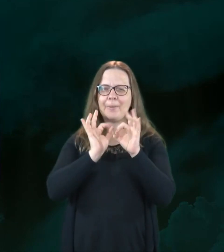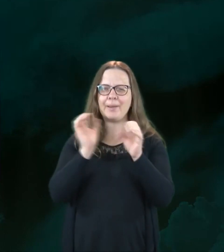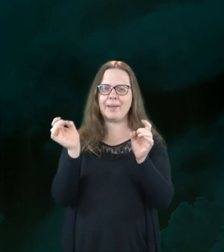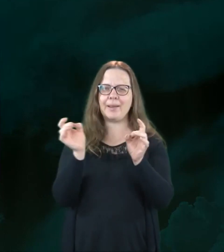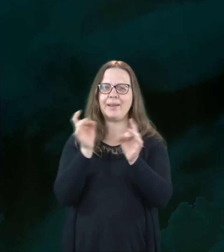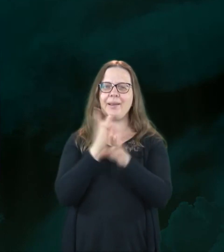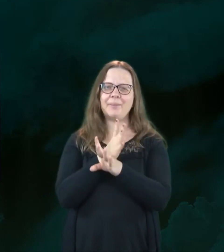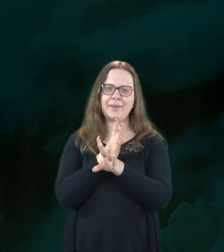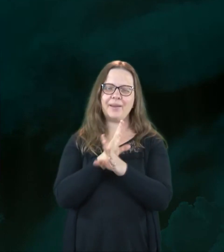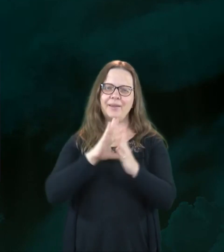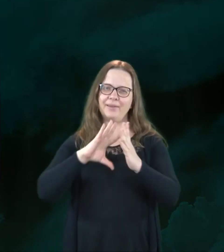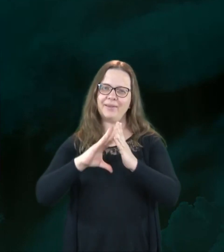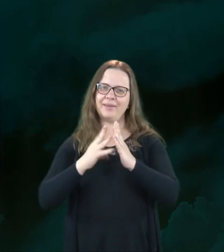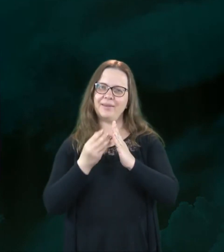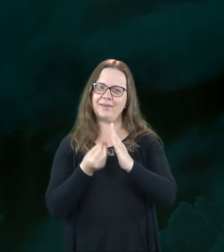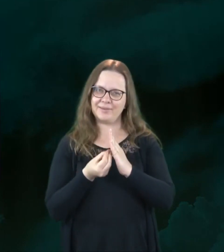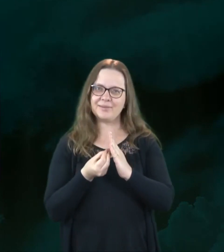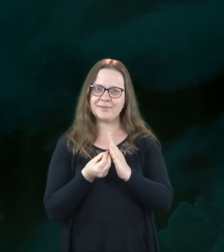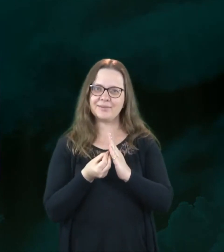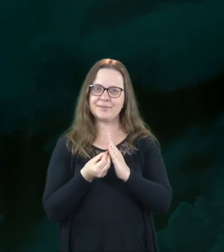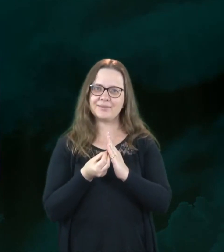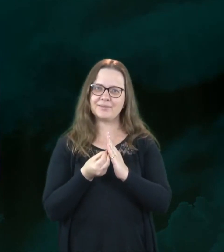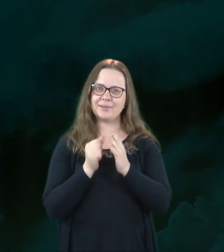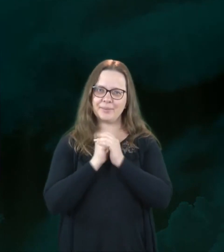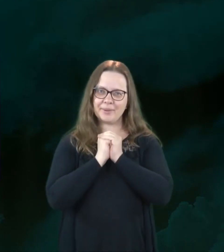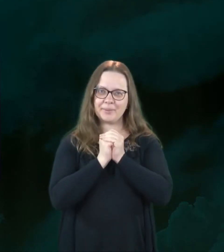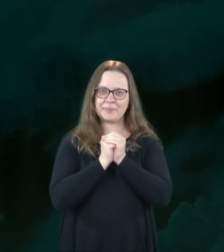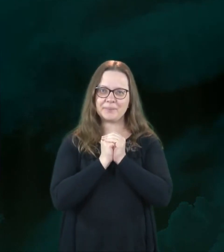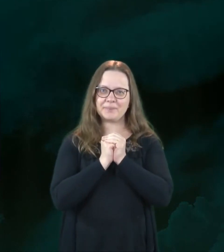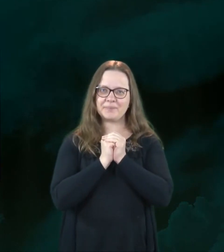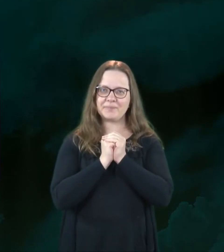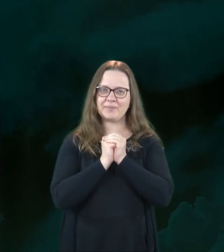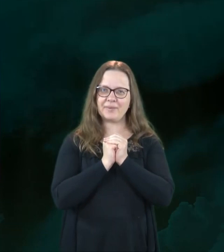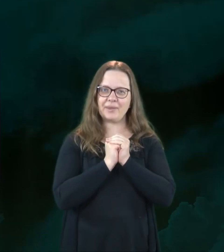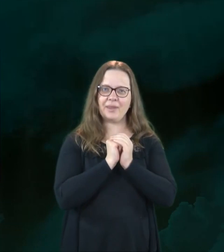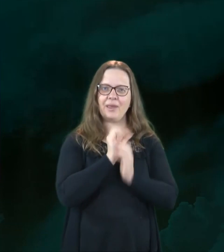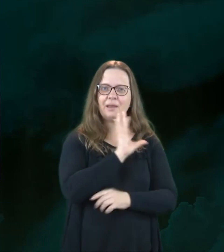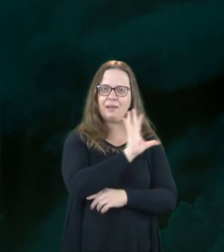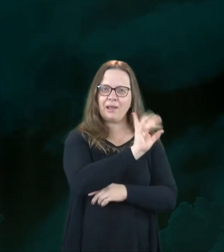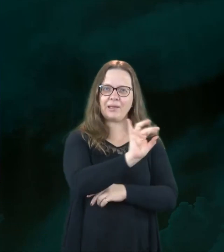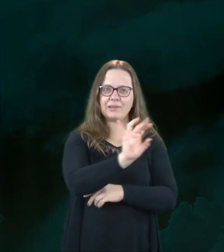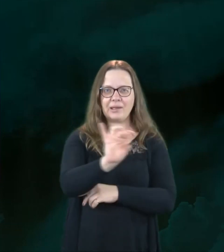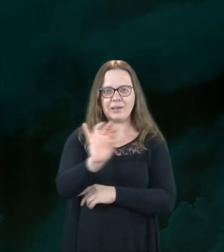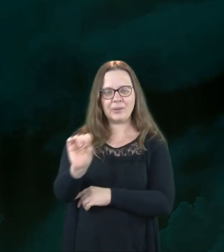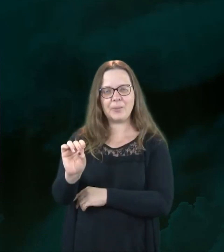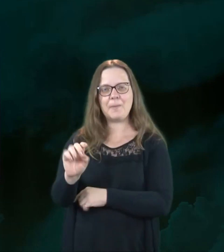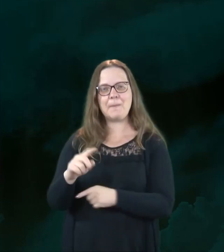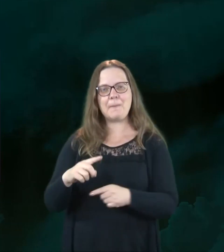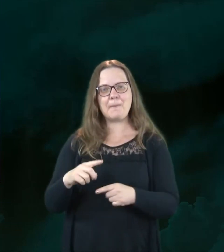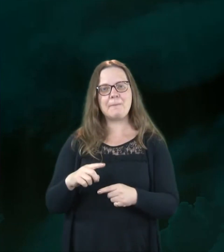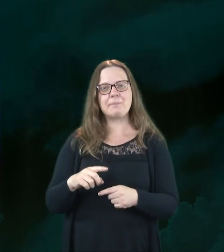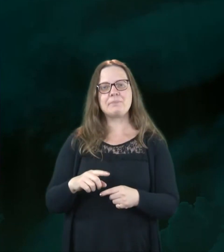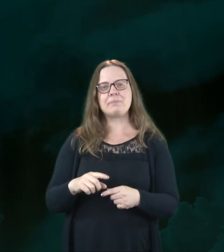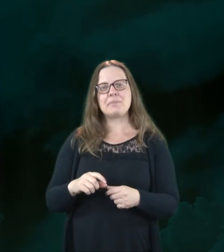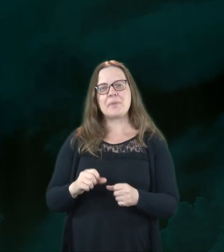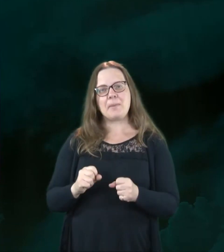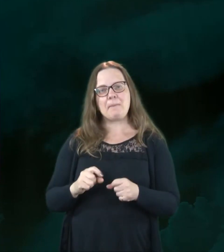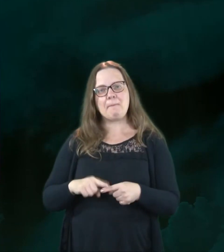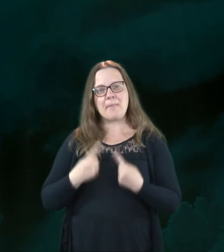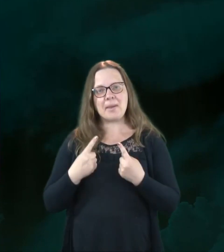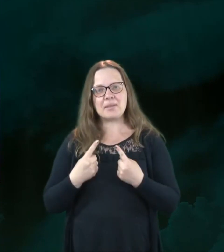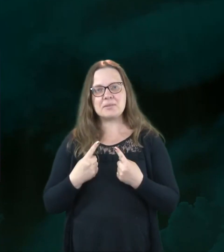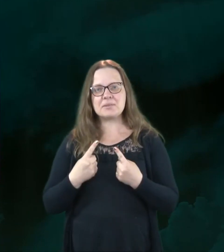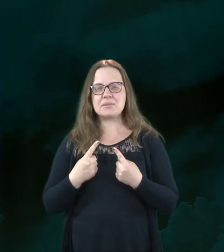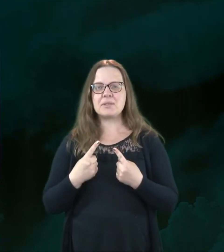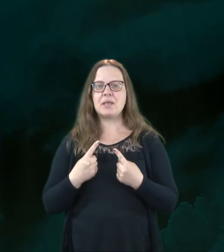na sua igreja. Talvez não com todos os membros da igreja, mas pelo menos no princípio de